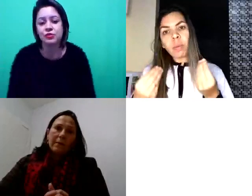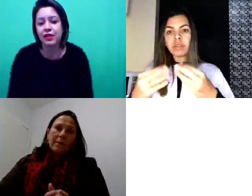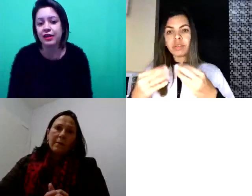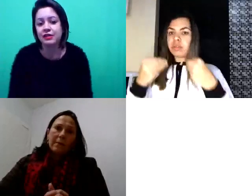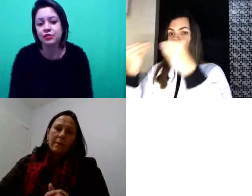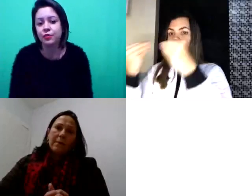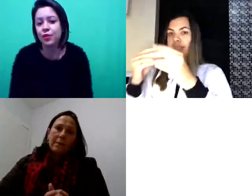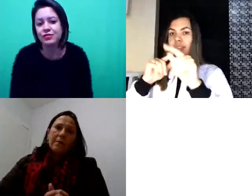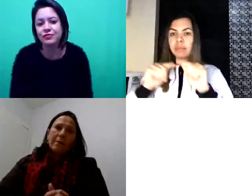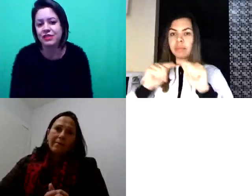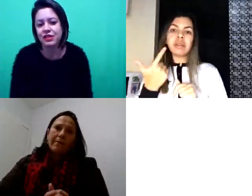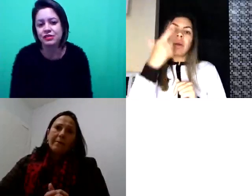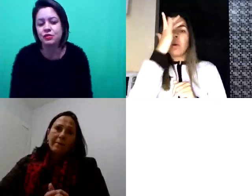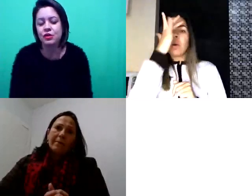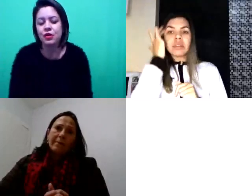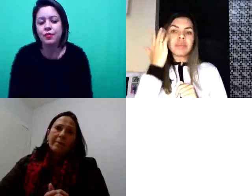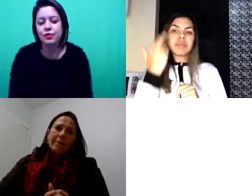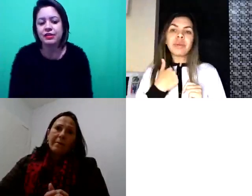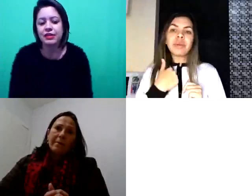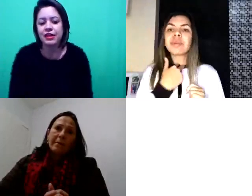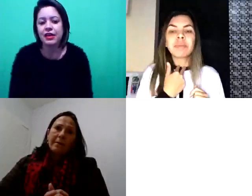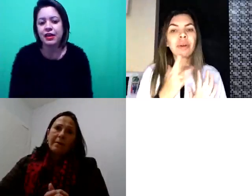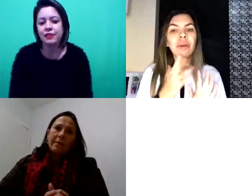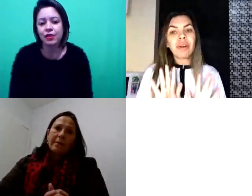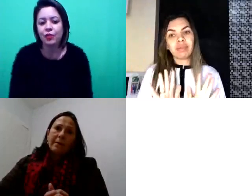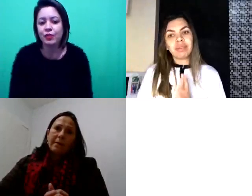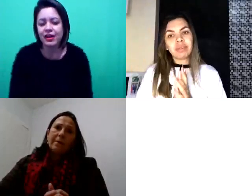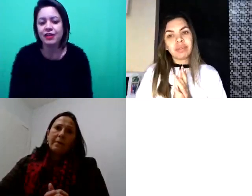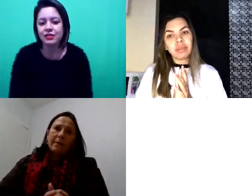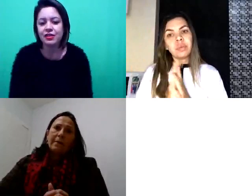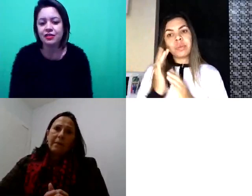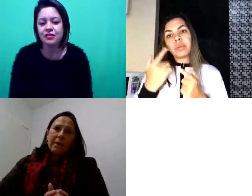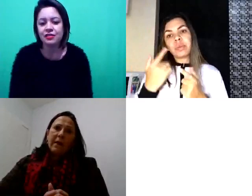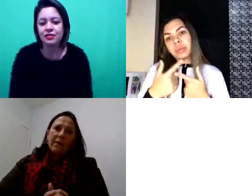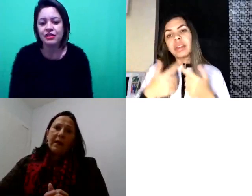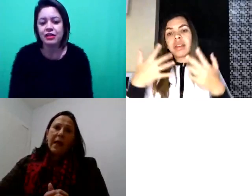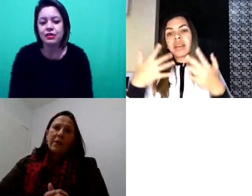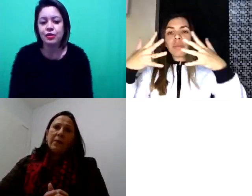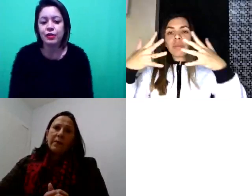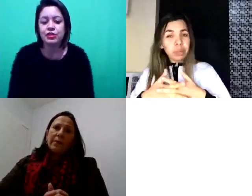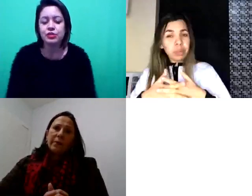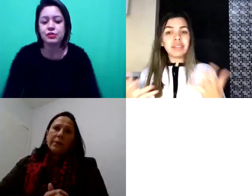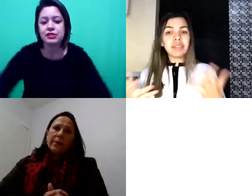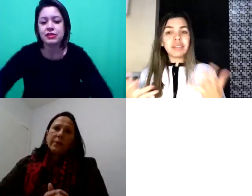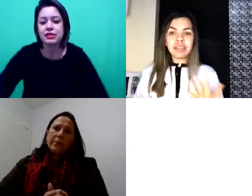colegas? Eu não posso fazer isso, porque fica complicado, né? Então, eu Verdade. acredito assim que a